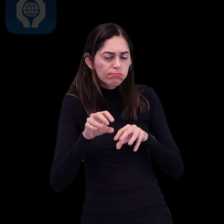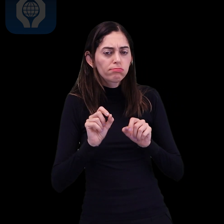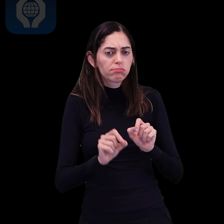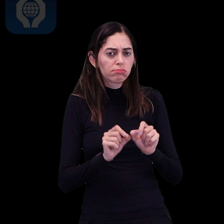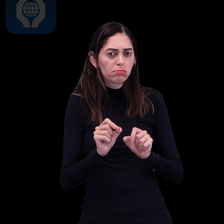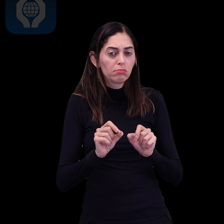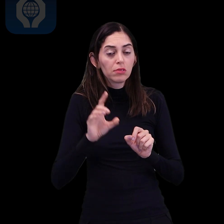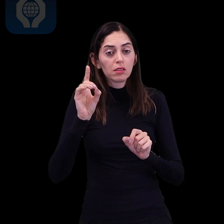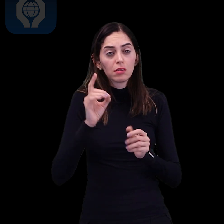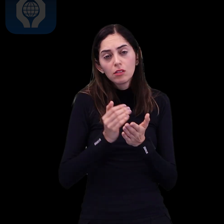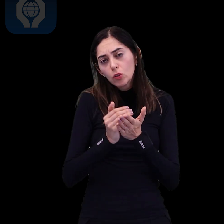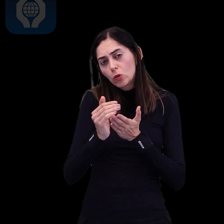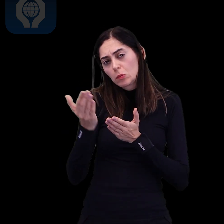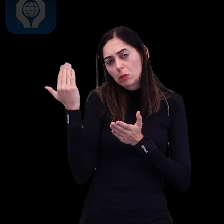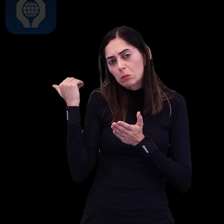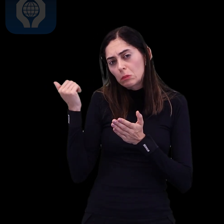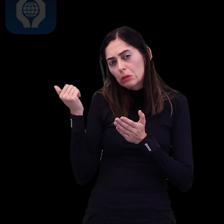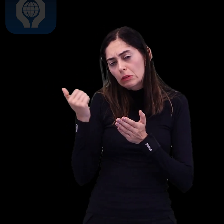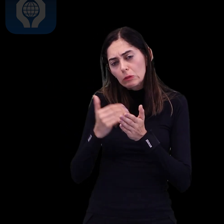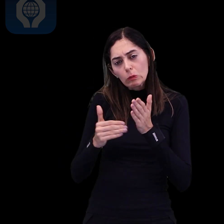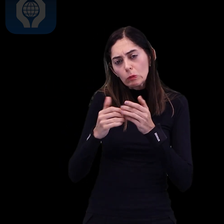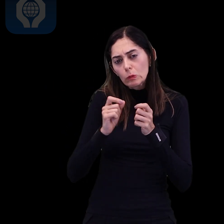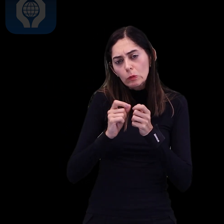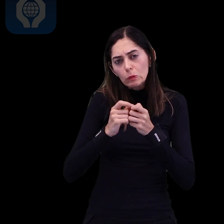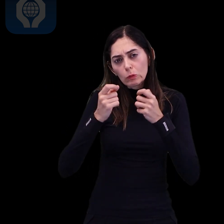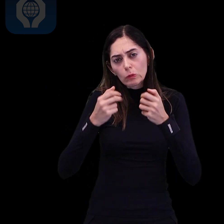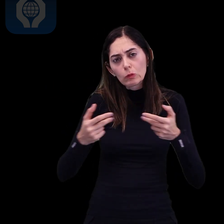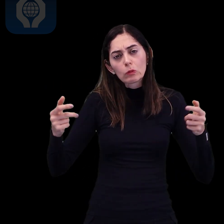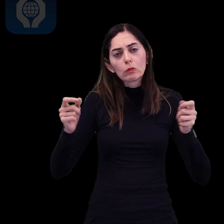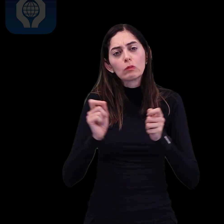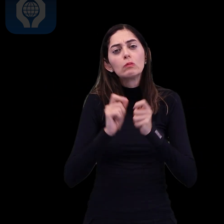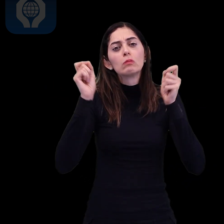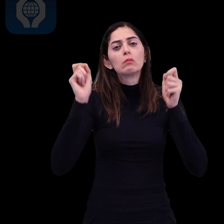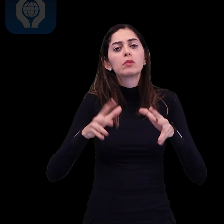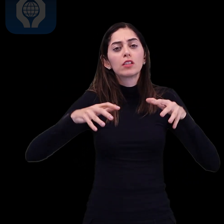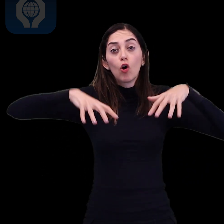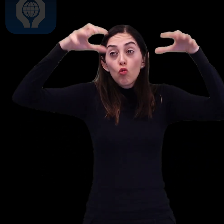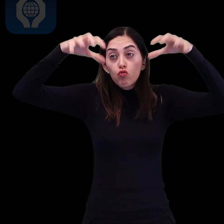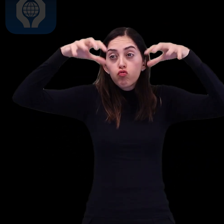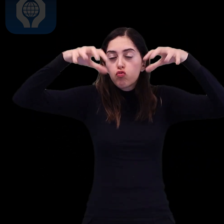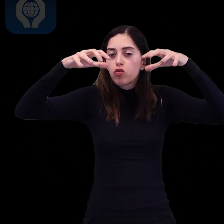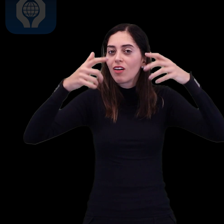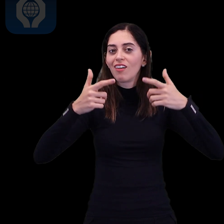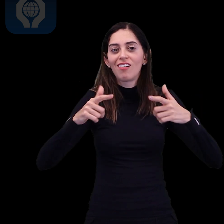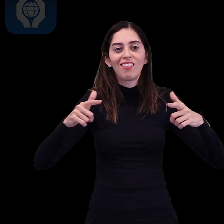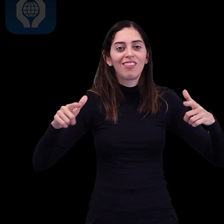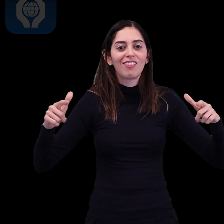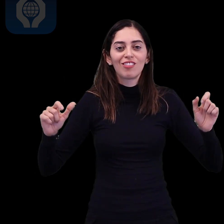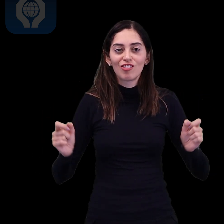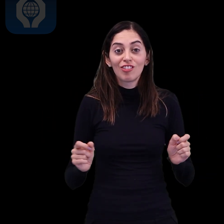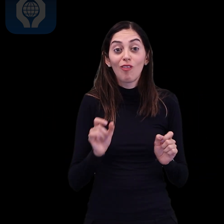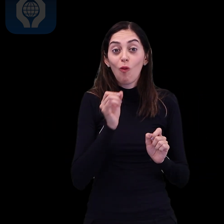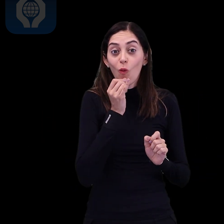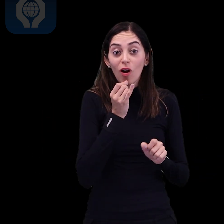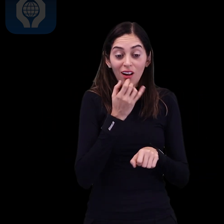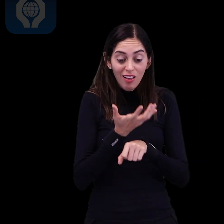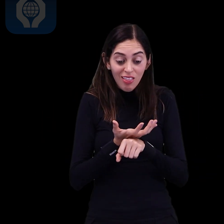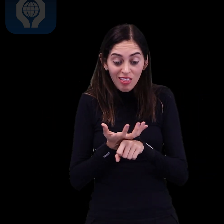criou todas as coisas, não regava a terra mandando chuva. Em vez disso, ele regava com a neblina que subia